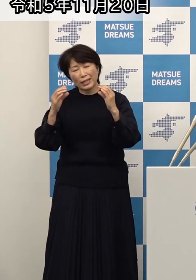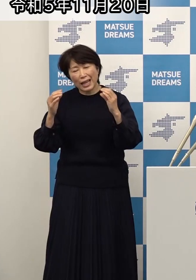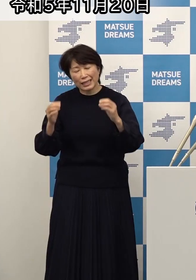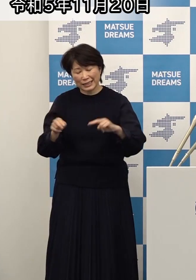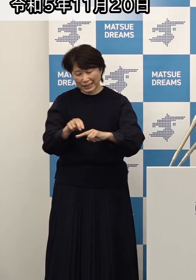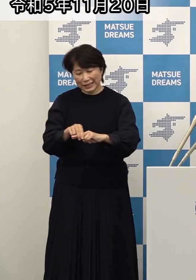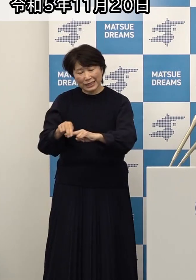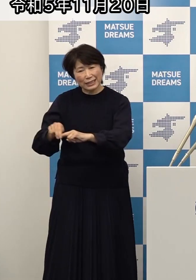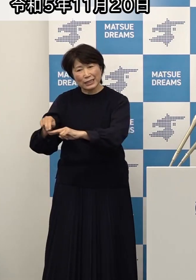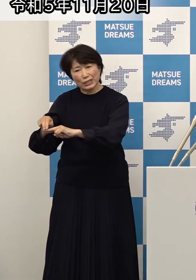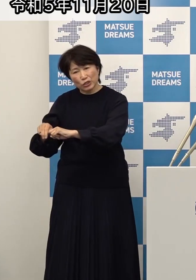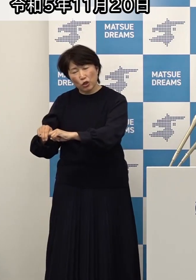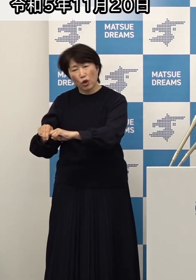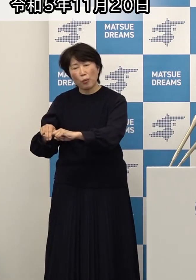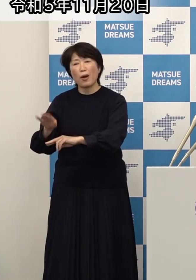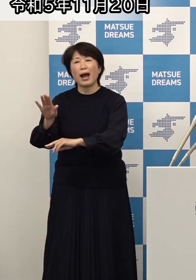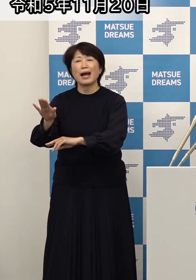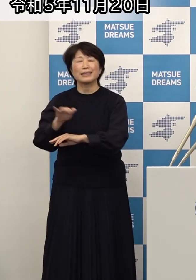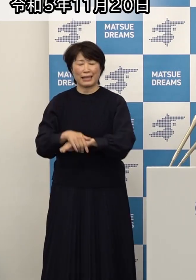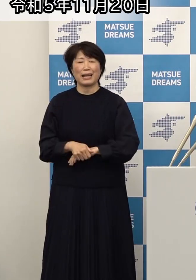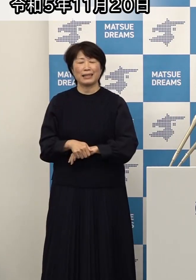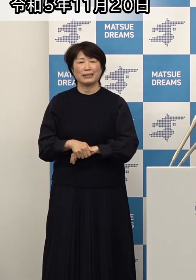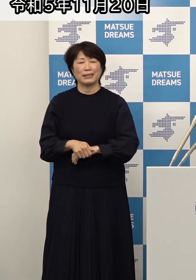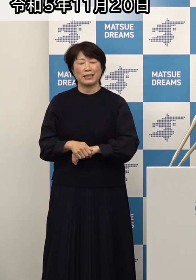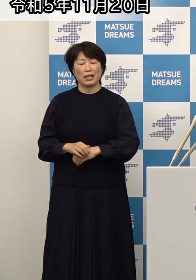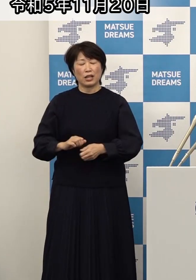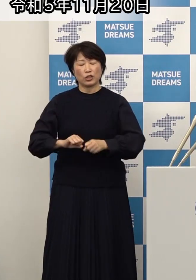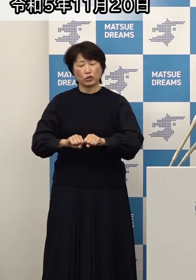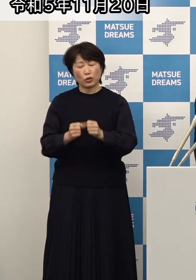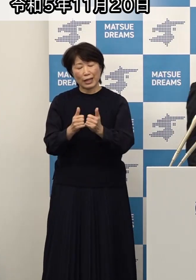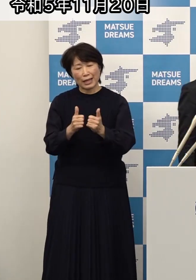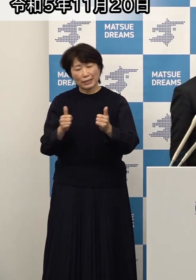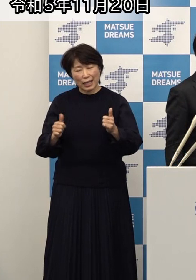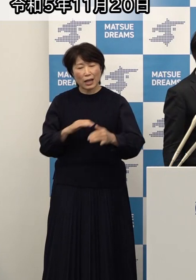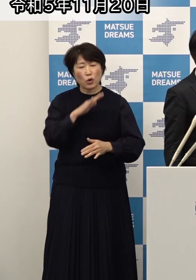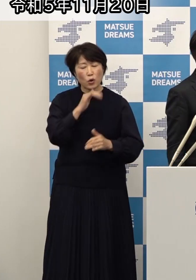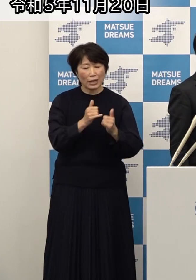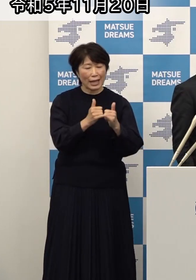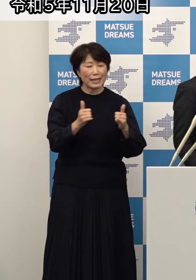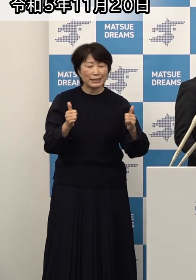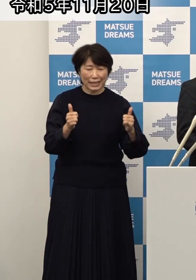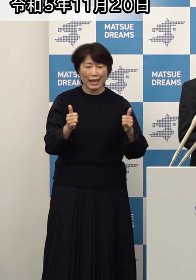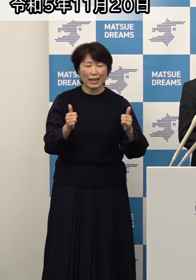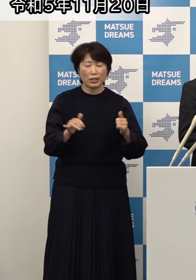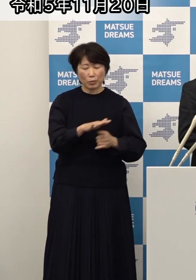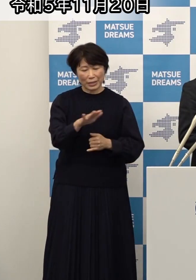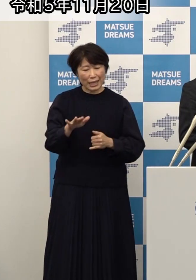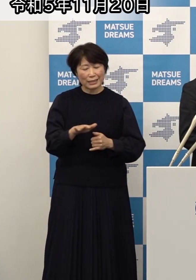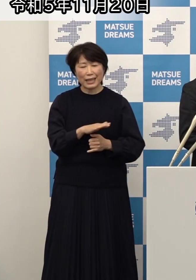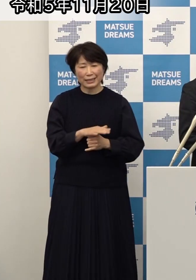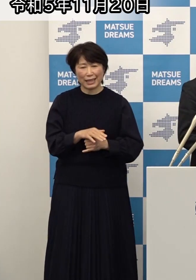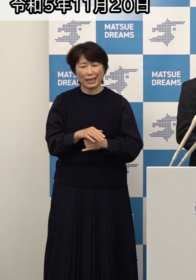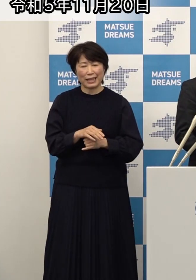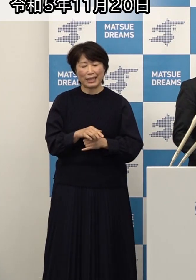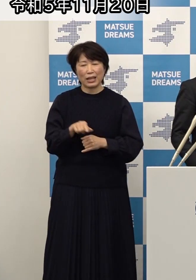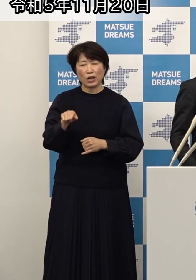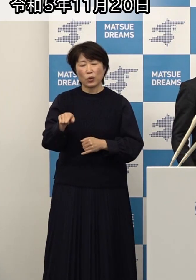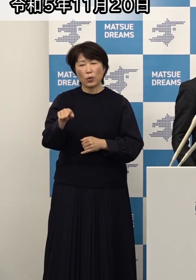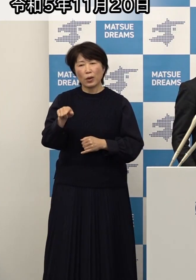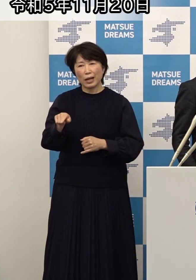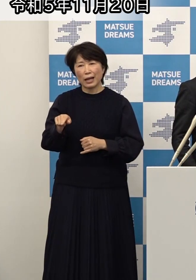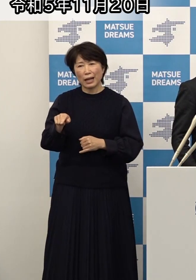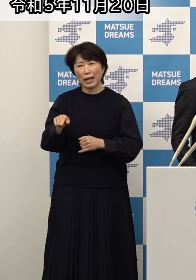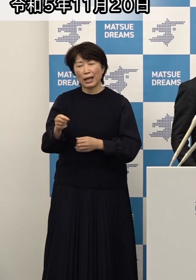設置させていただきまして、障害をお持ちの方あるいは高齢の方等にですね、だんだんテラス